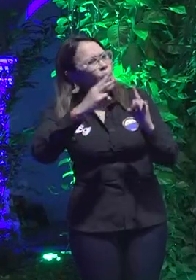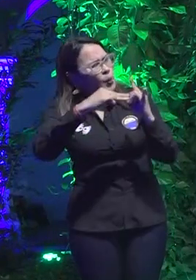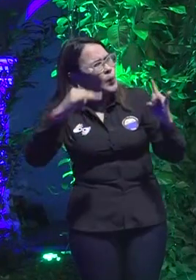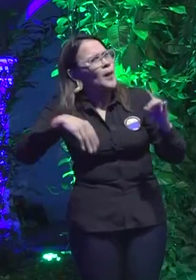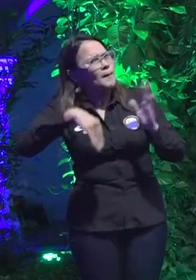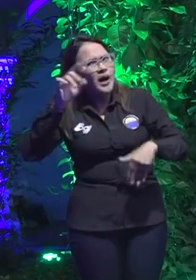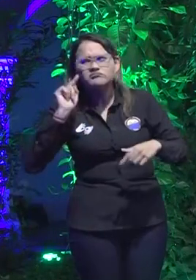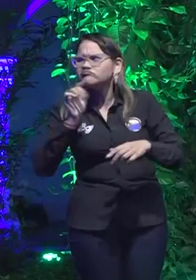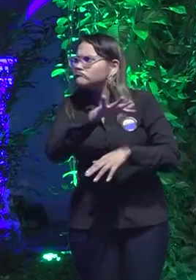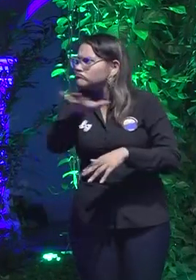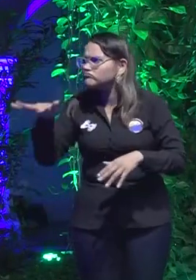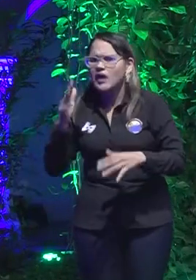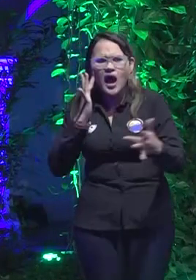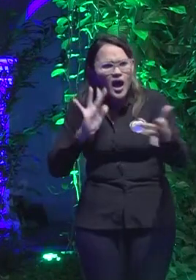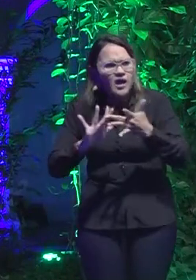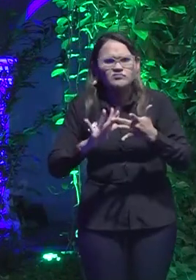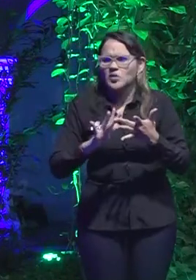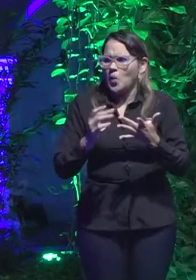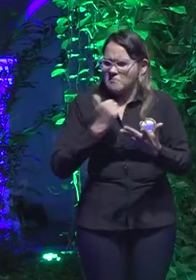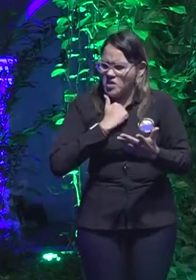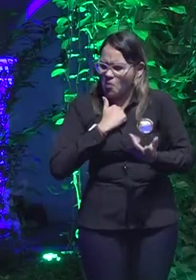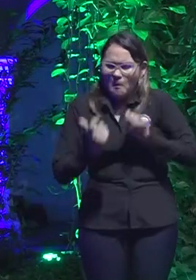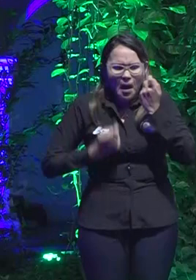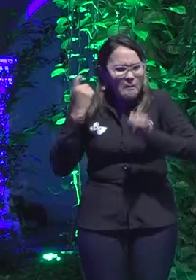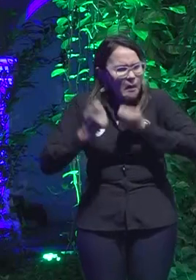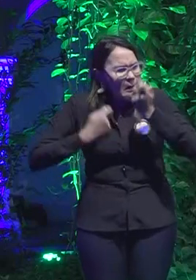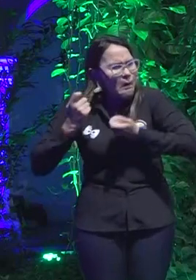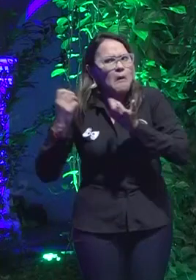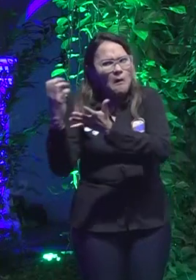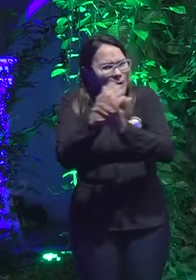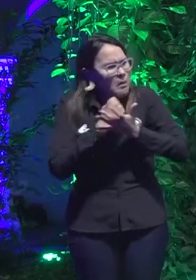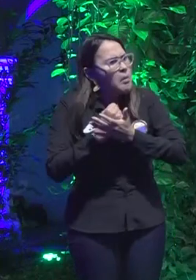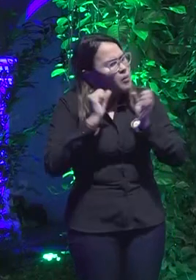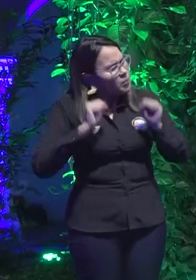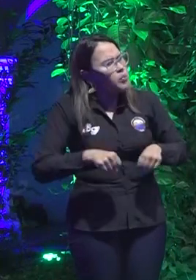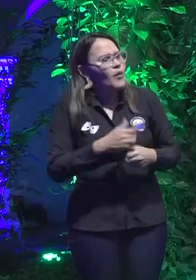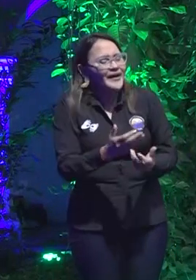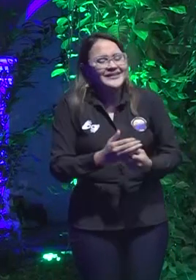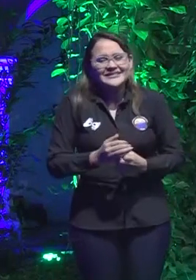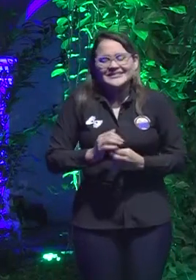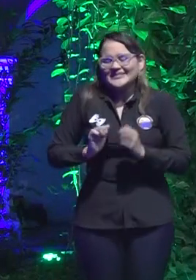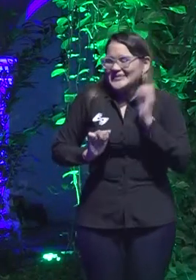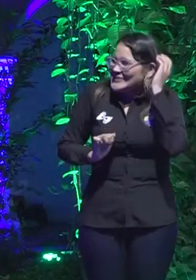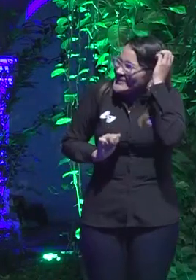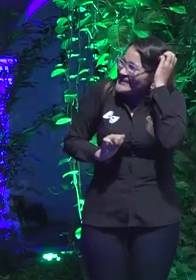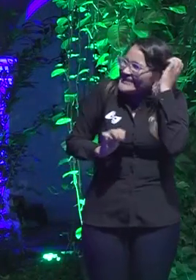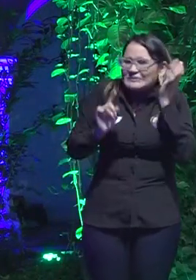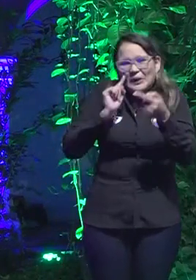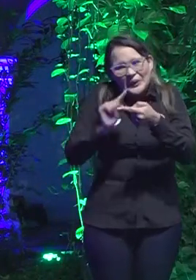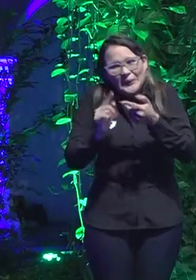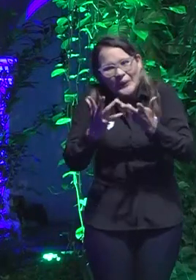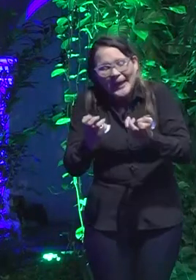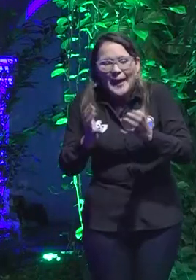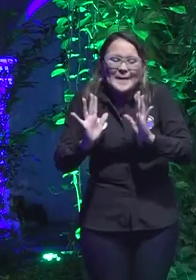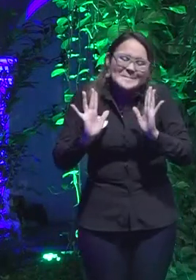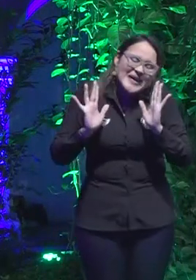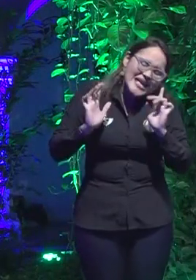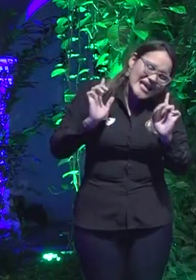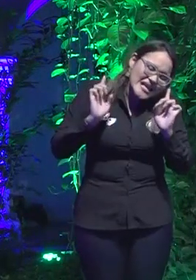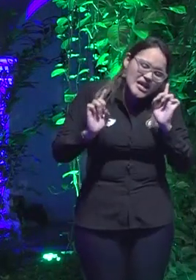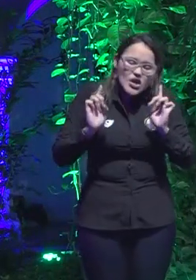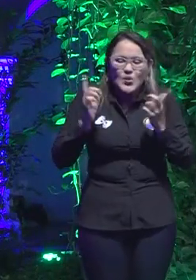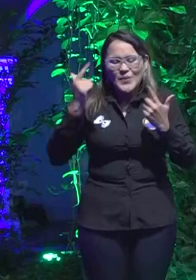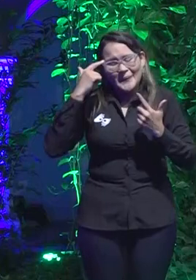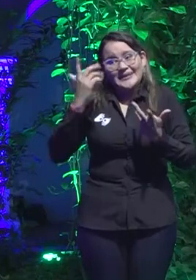emprendimiento de la mano de la innovación? ¿Por qué no se atrevieron? Porque vamos por todas, pero tampoco nos apredeamos a tanto, porque pensábamos que nuestro